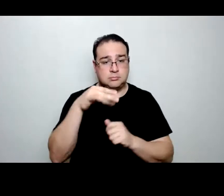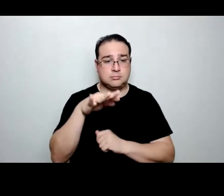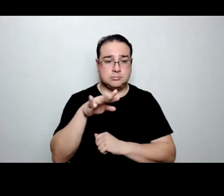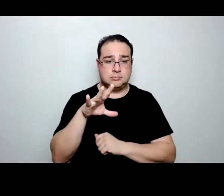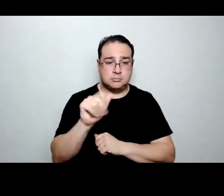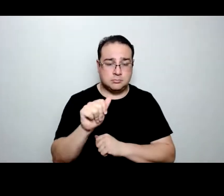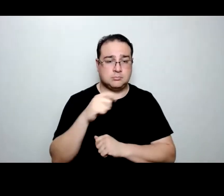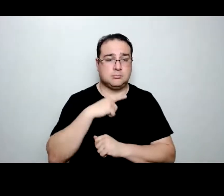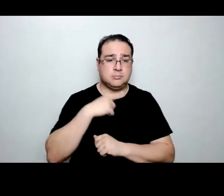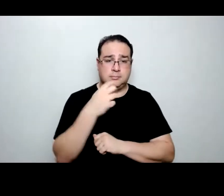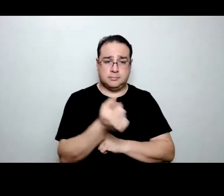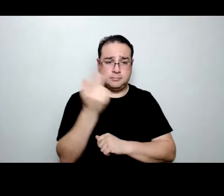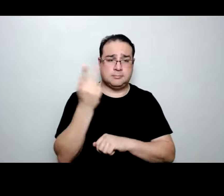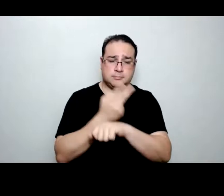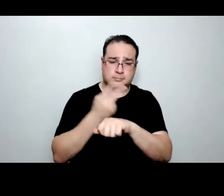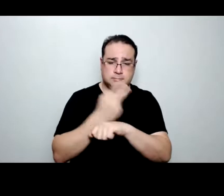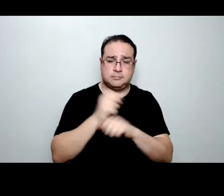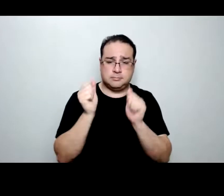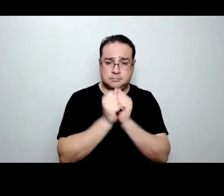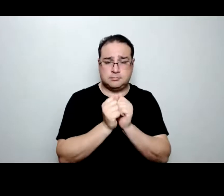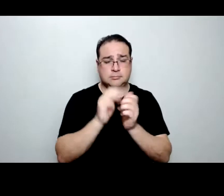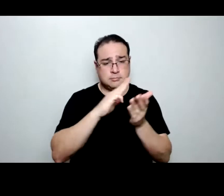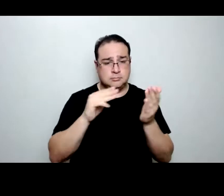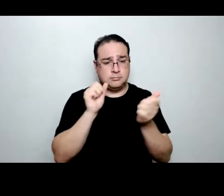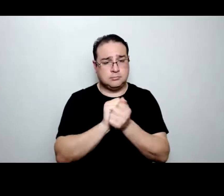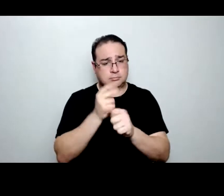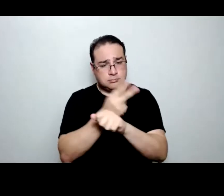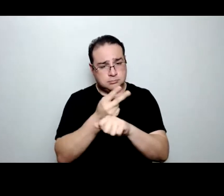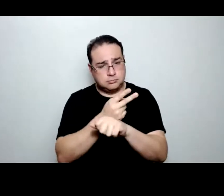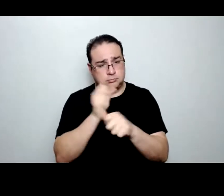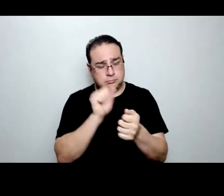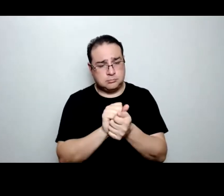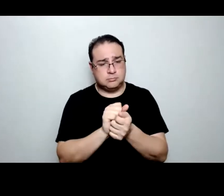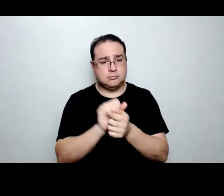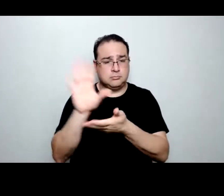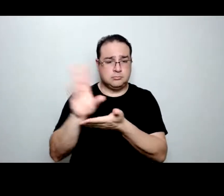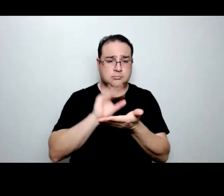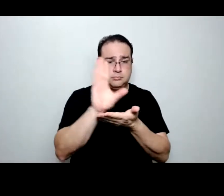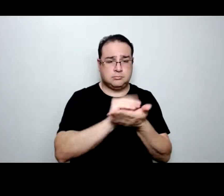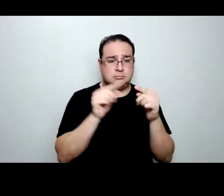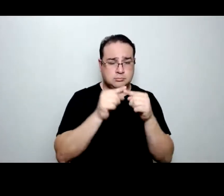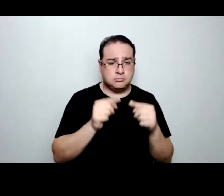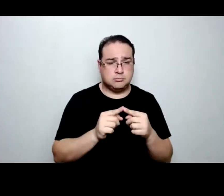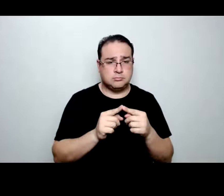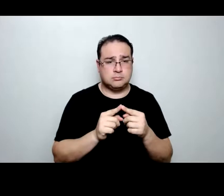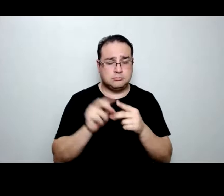multimídia, tem uma interface, uma metodologia para você importar